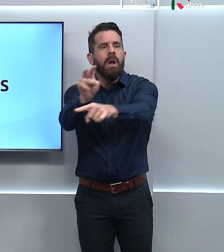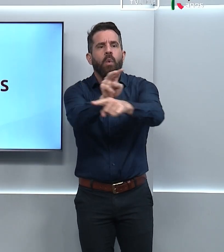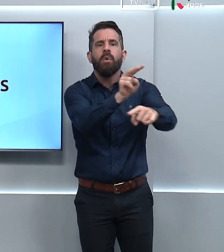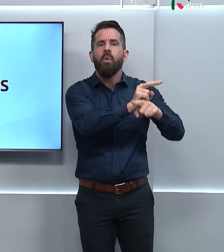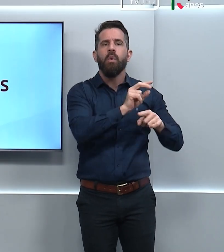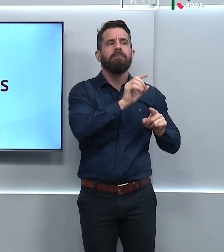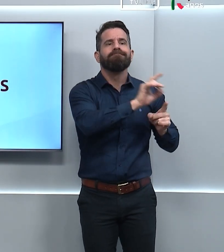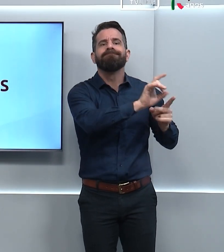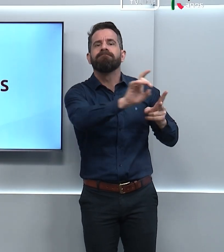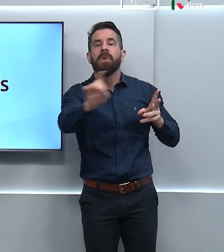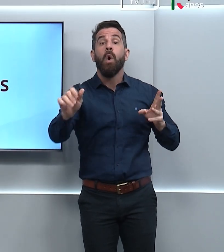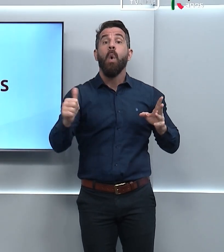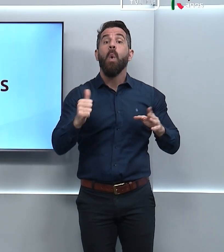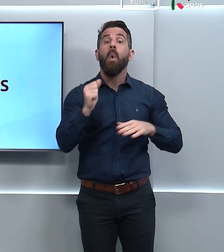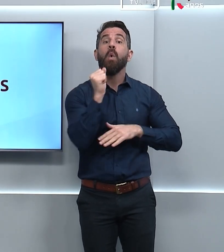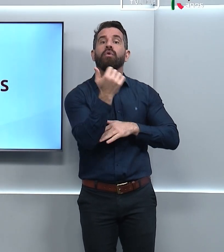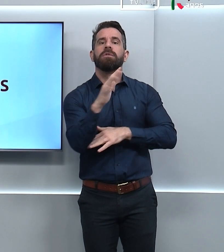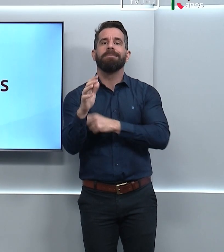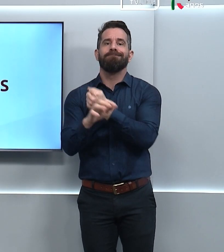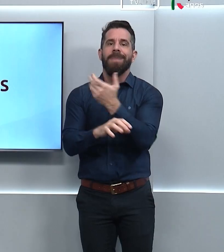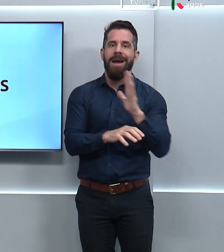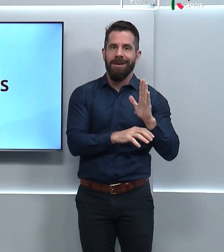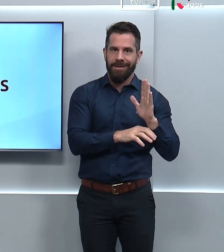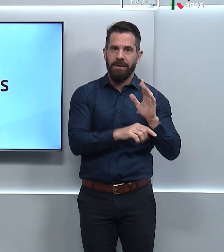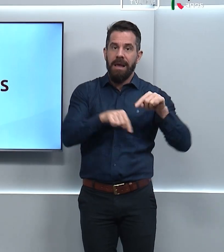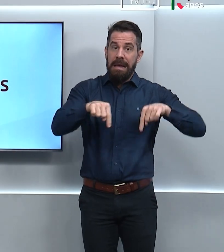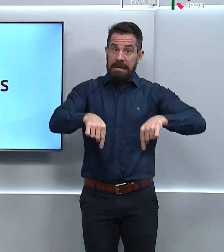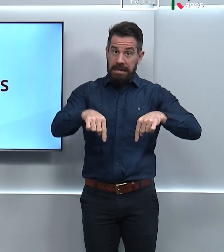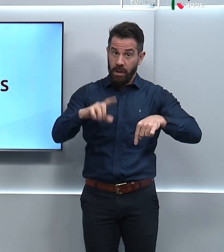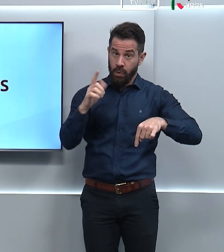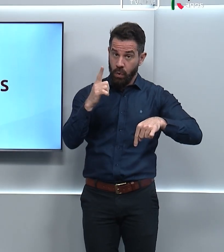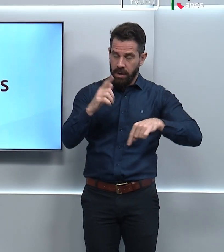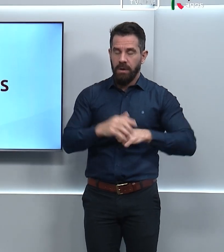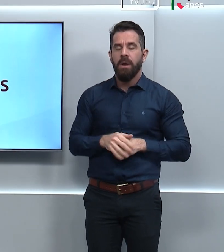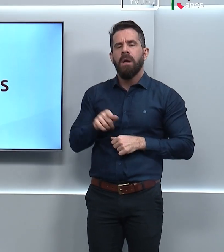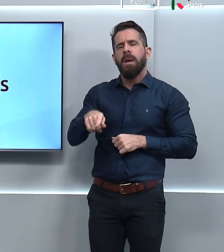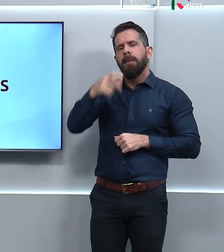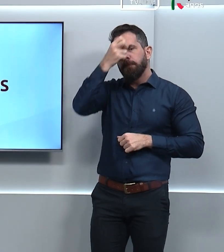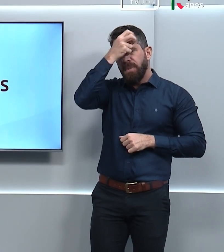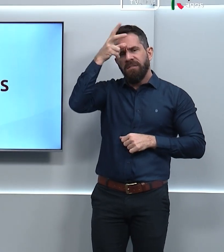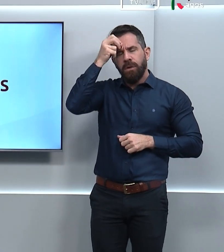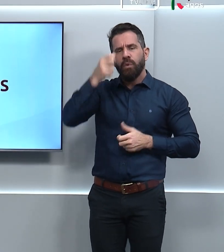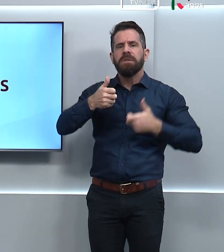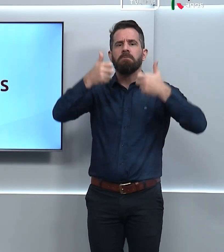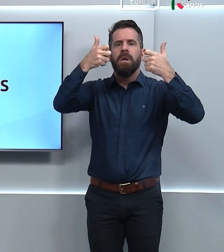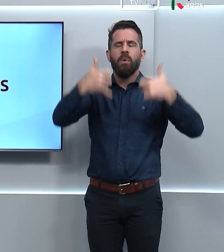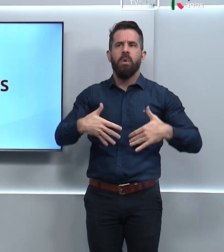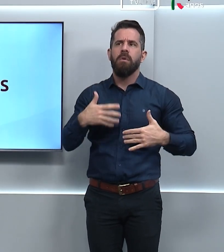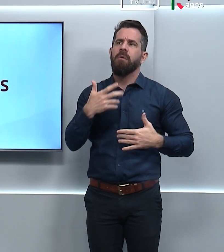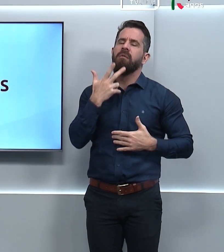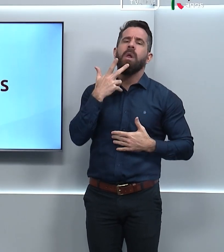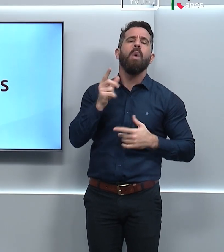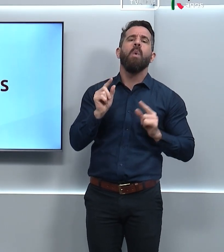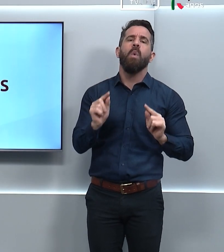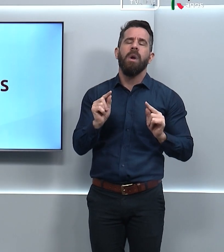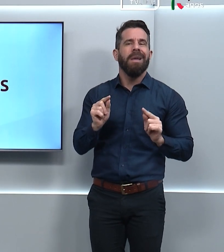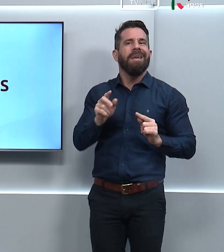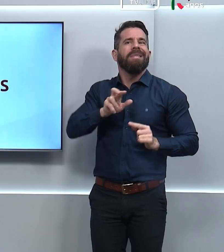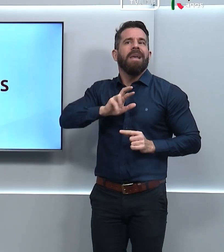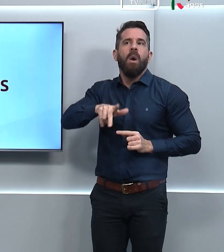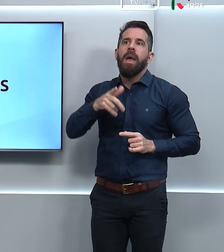desses parques para empresas privadas. De acordo com a Prefeitura, essa concessão não tem o objetivo de